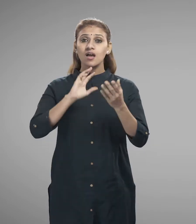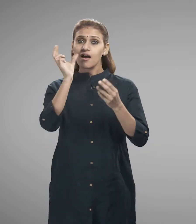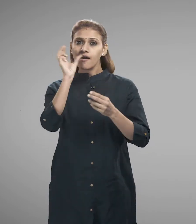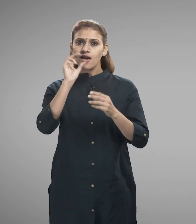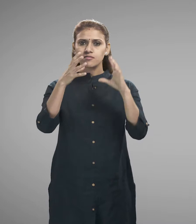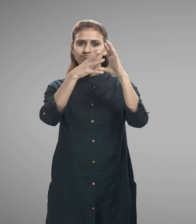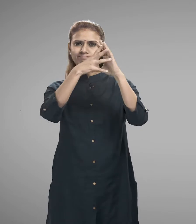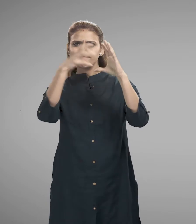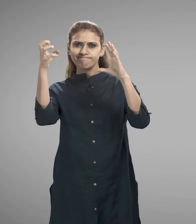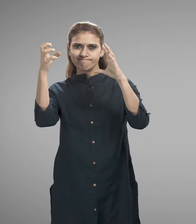अंडाशय,